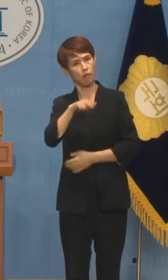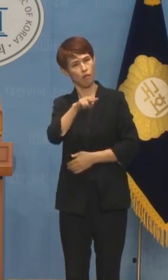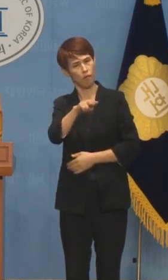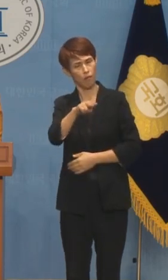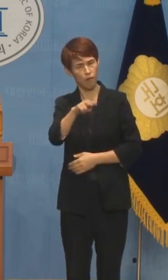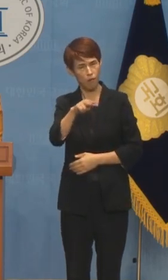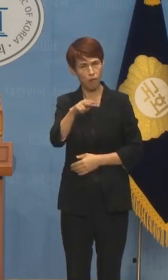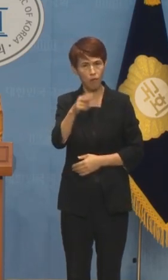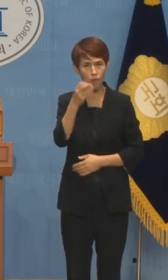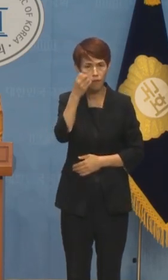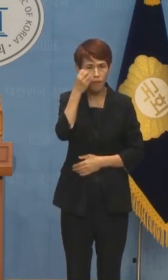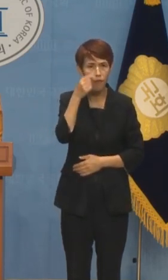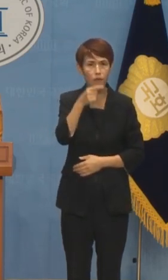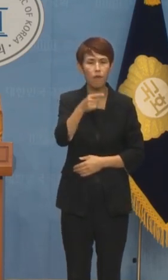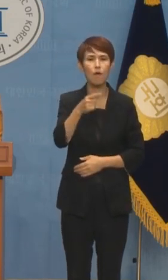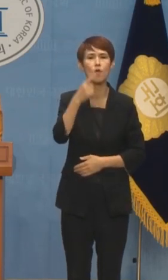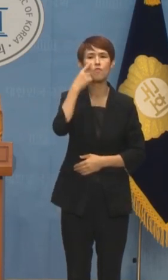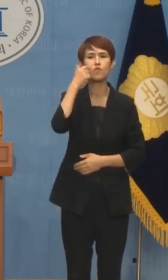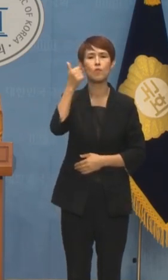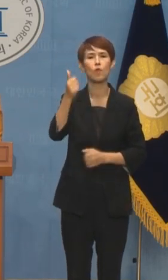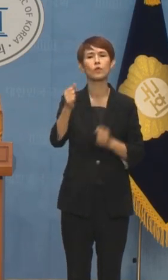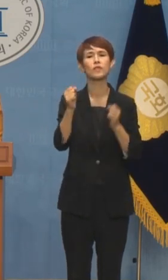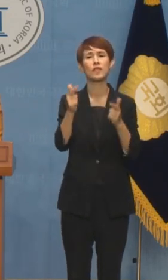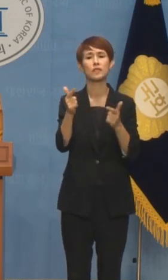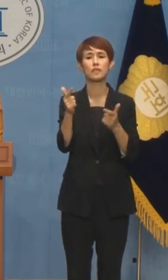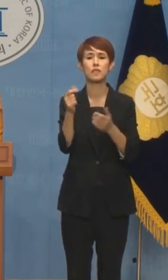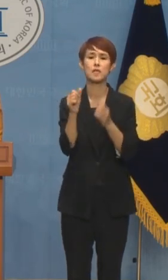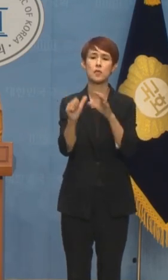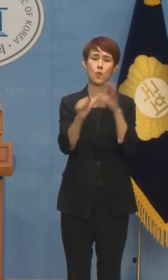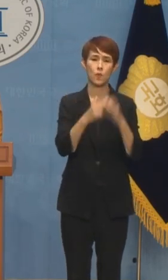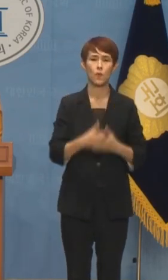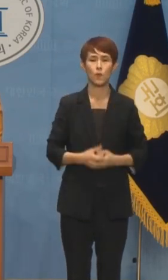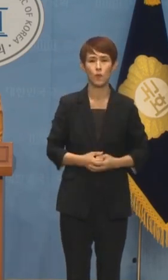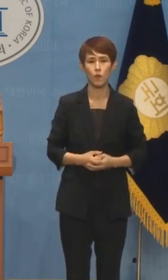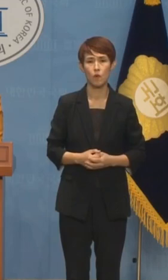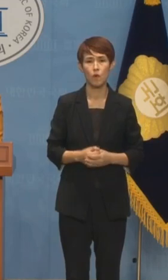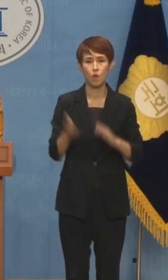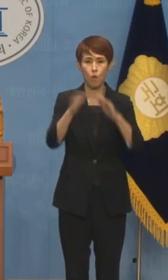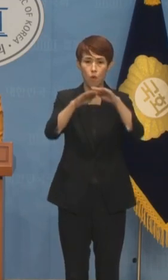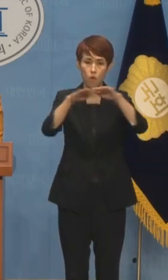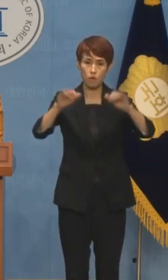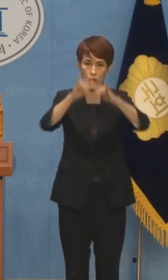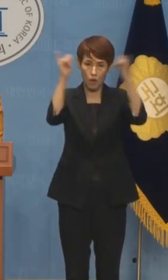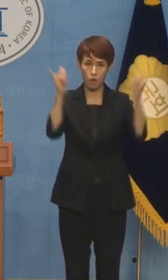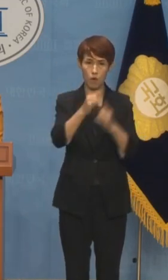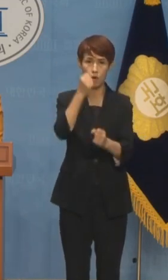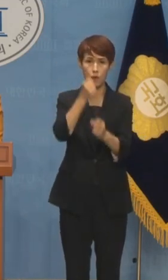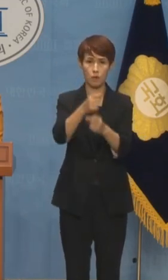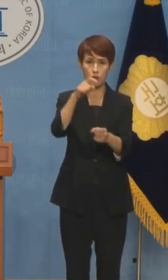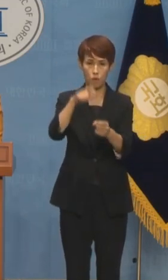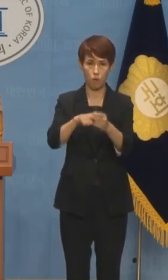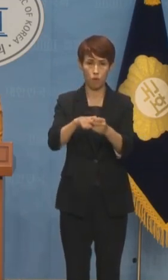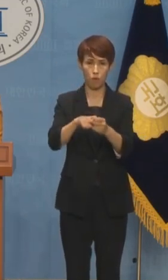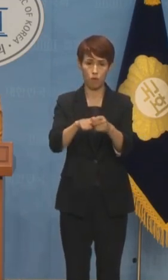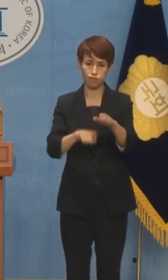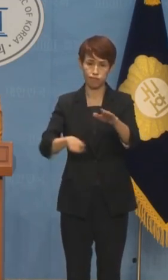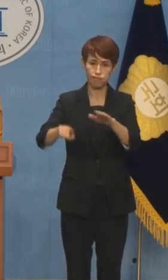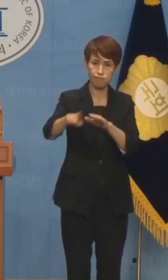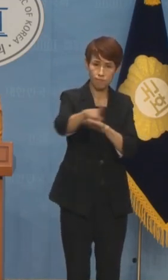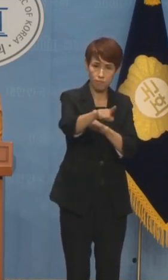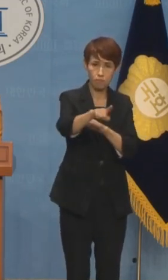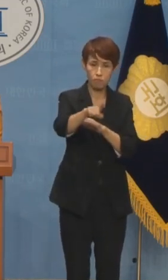상상조차 할 수 없는 부모 찬스입니다. 공정하고 정의로운 사회를 구현하기 위해 앞장서야